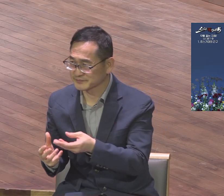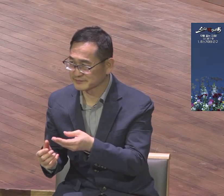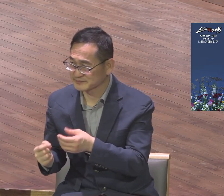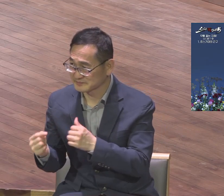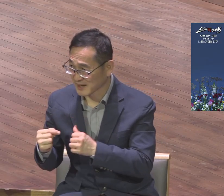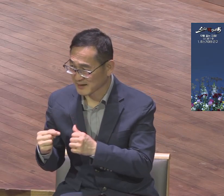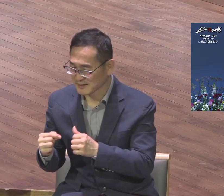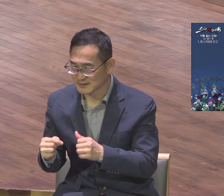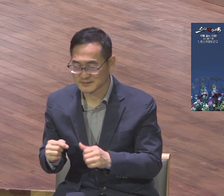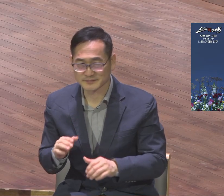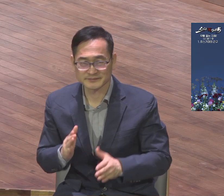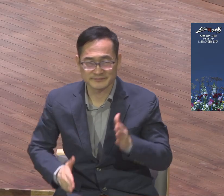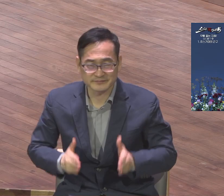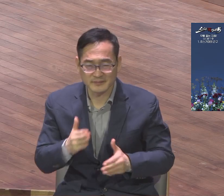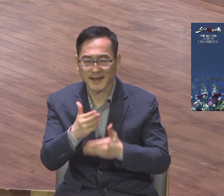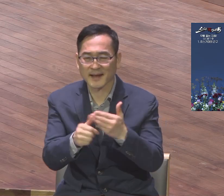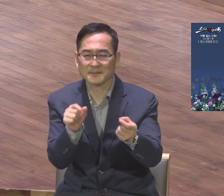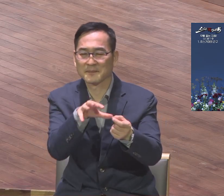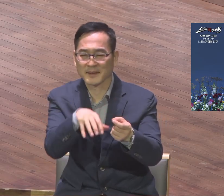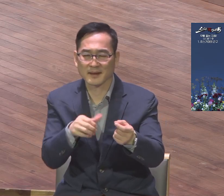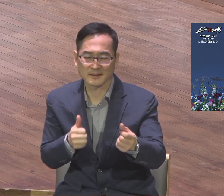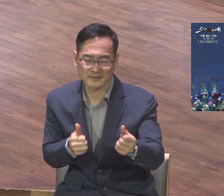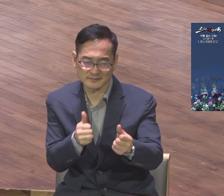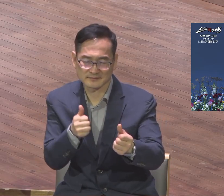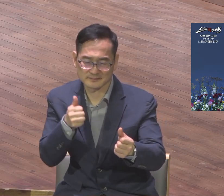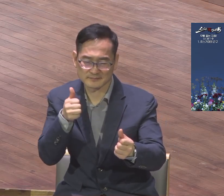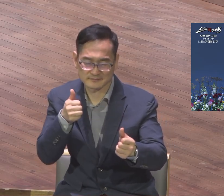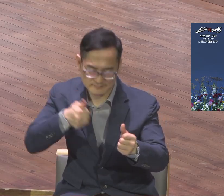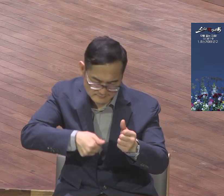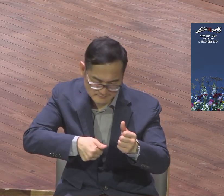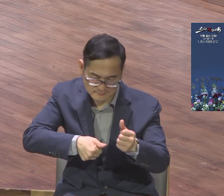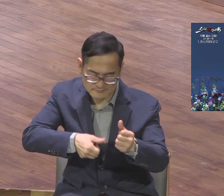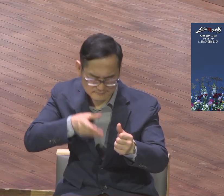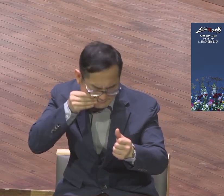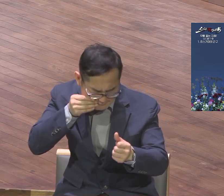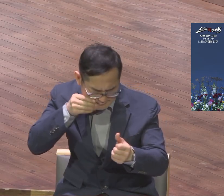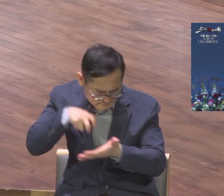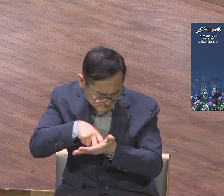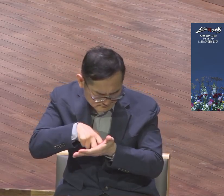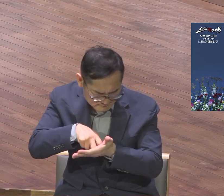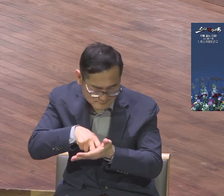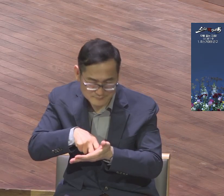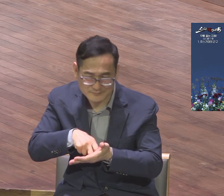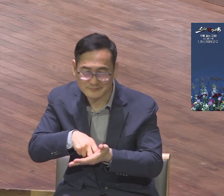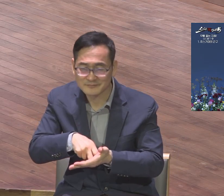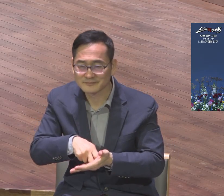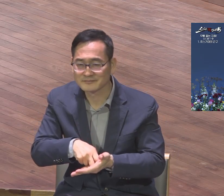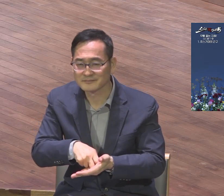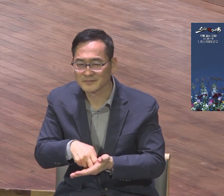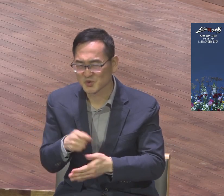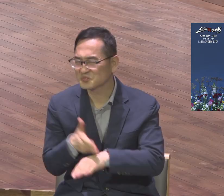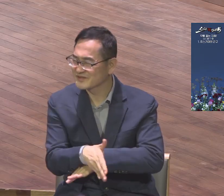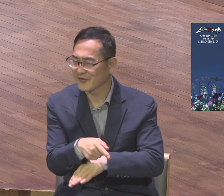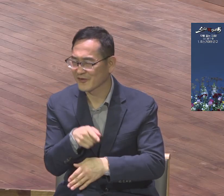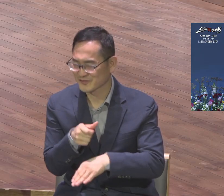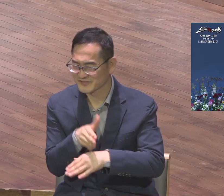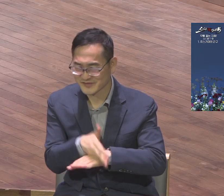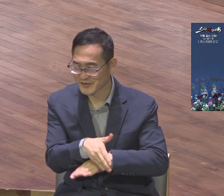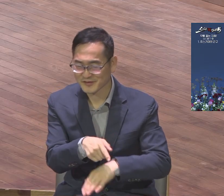차리지 말고 나가시기 바랍니다. 이 히스기야가 나가가지고 하나님 엎드렸습니다.